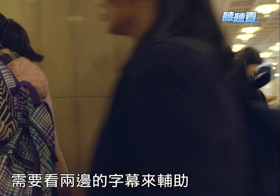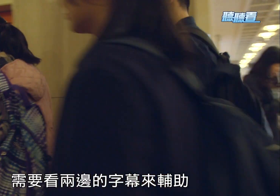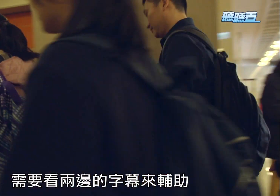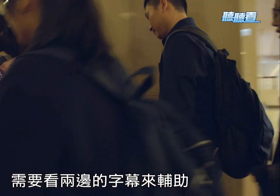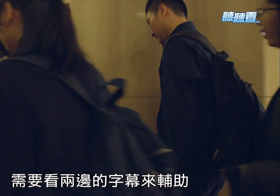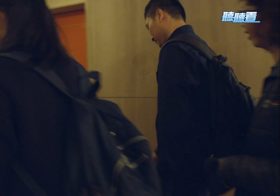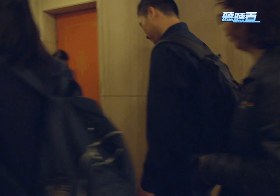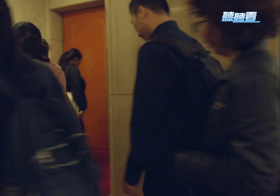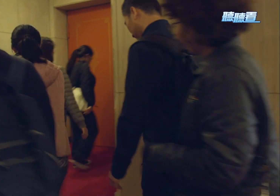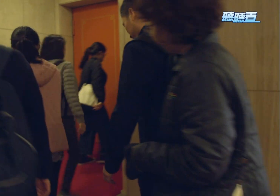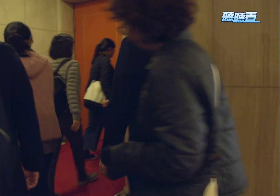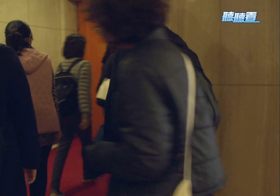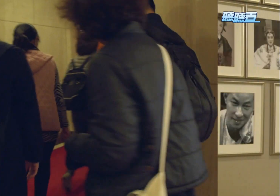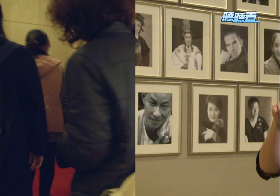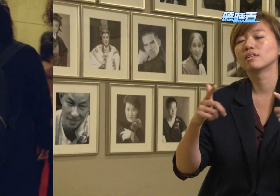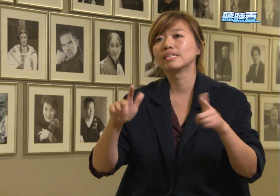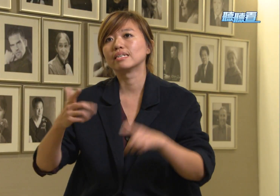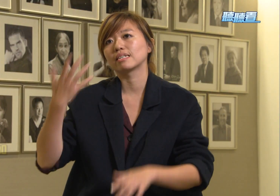是